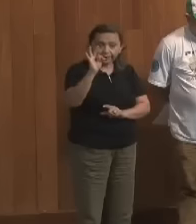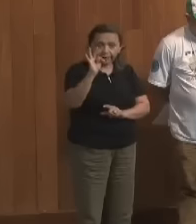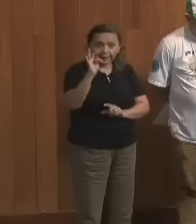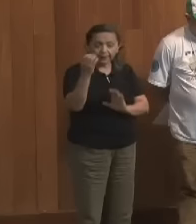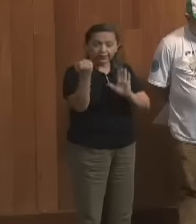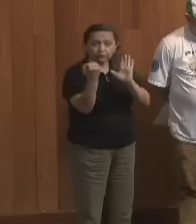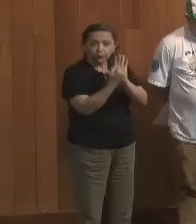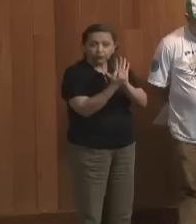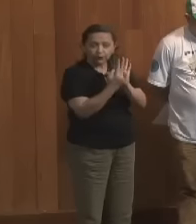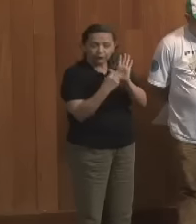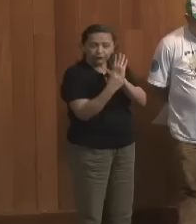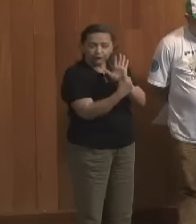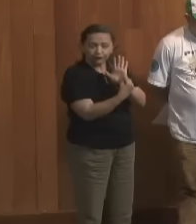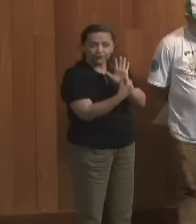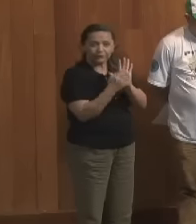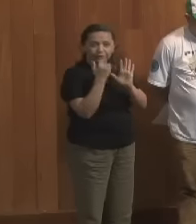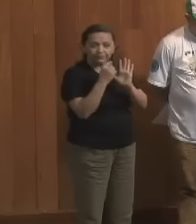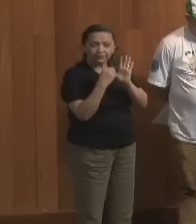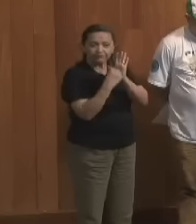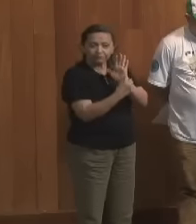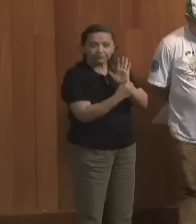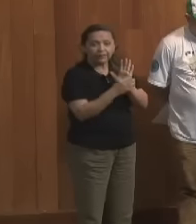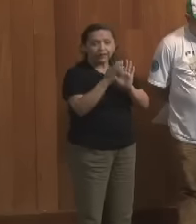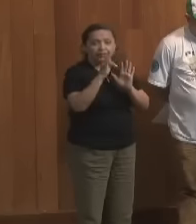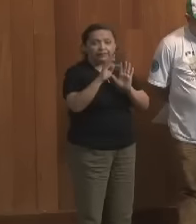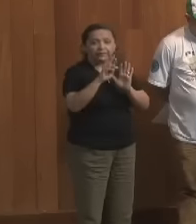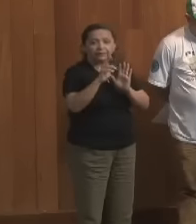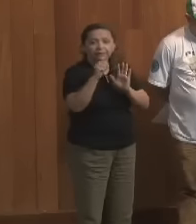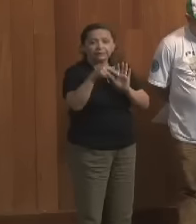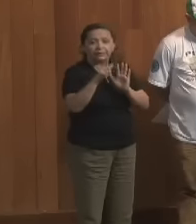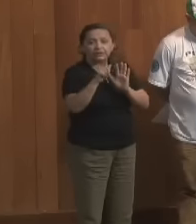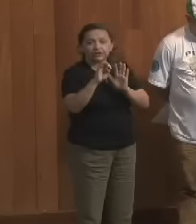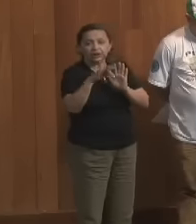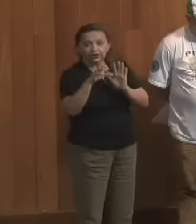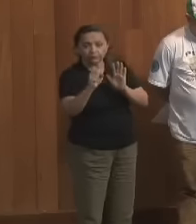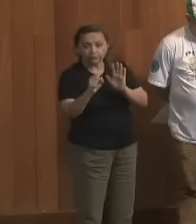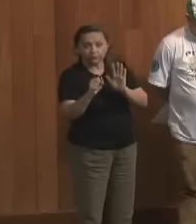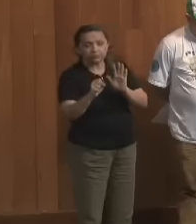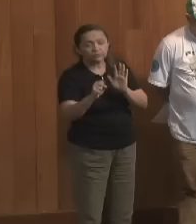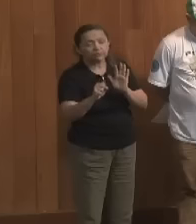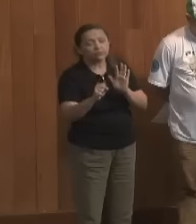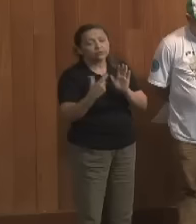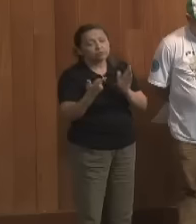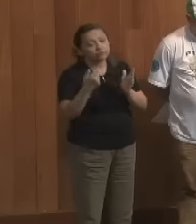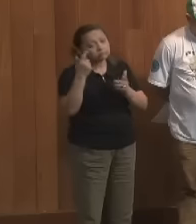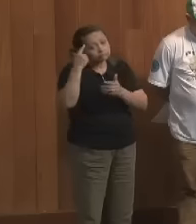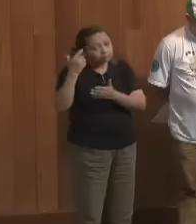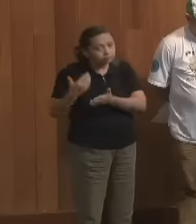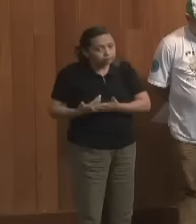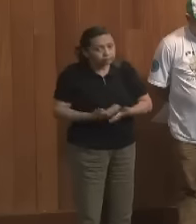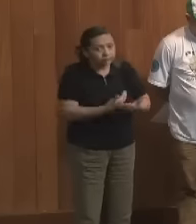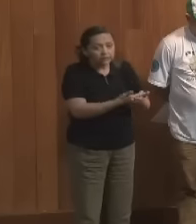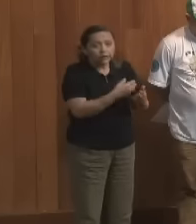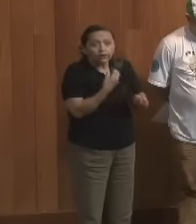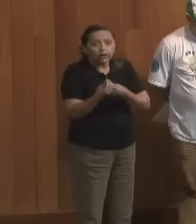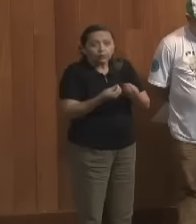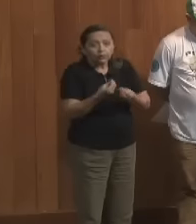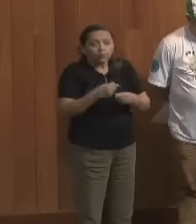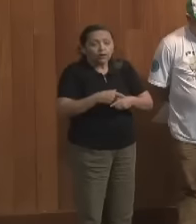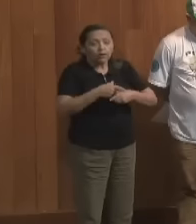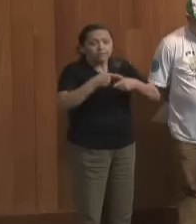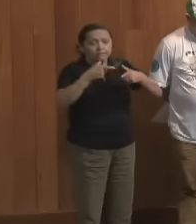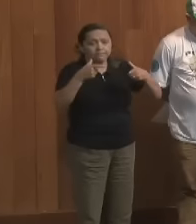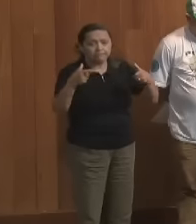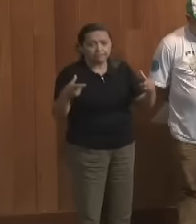alimentos. E a gente considera isso muito grave. Então, pensar uma forma de como ampliar